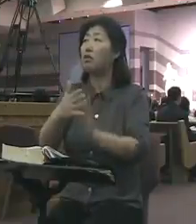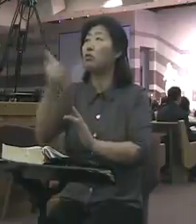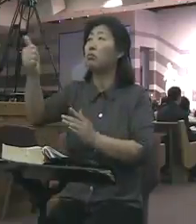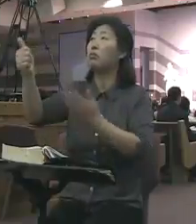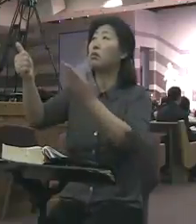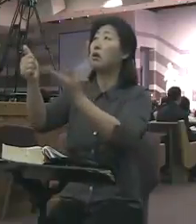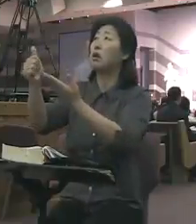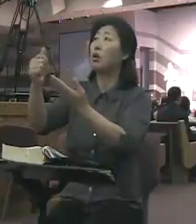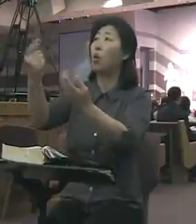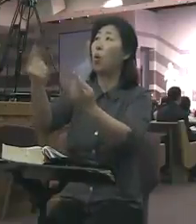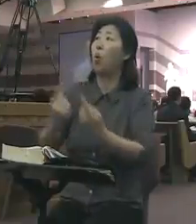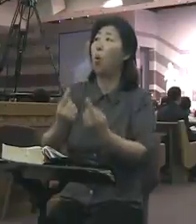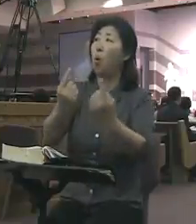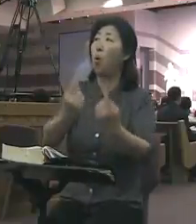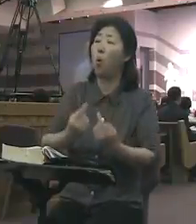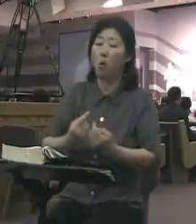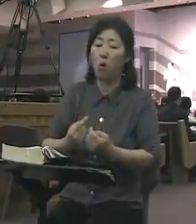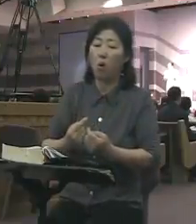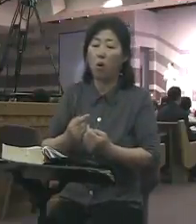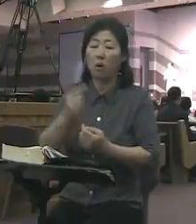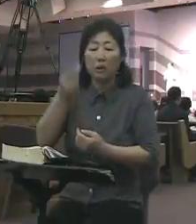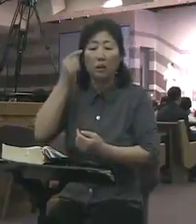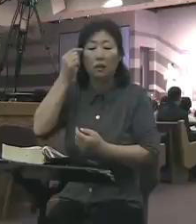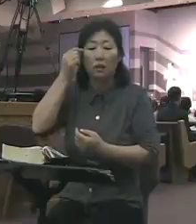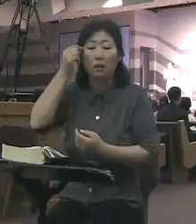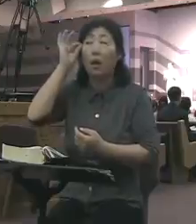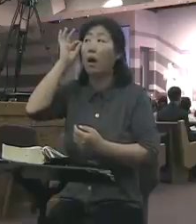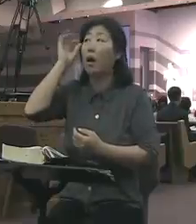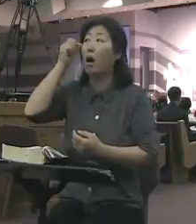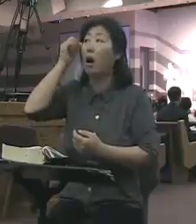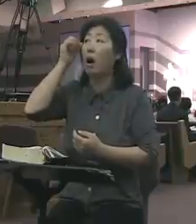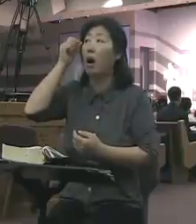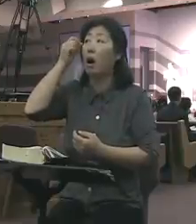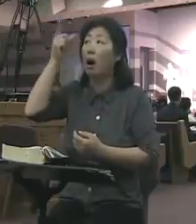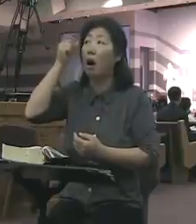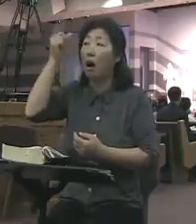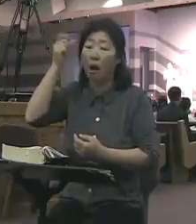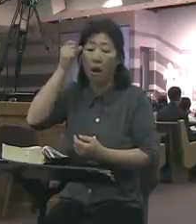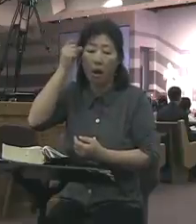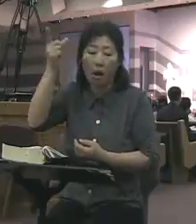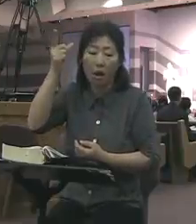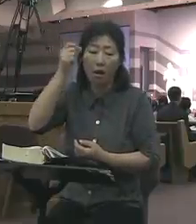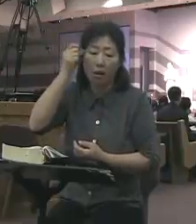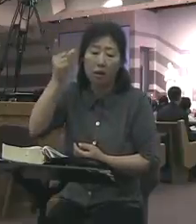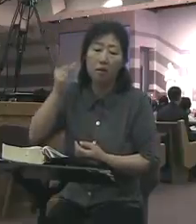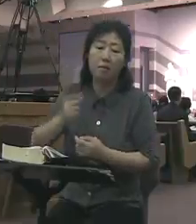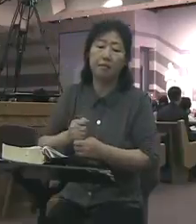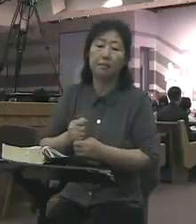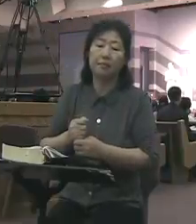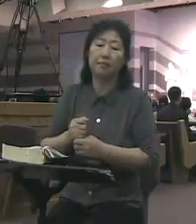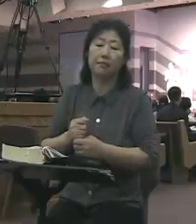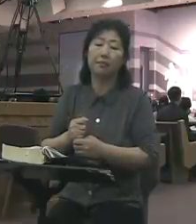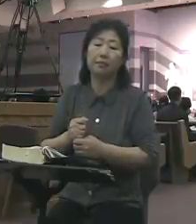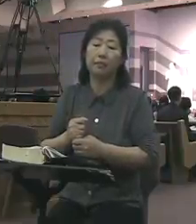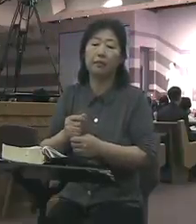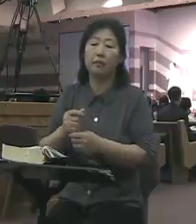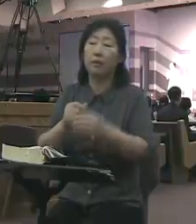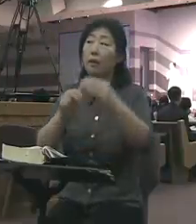캐치해야, 이것을 깨달아야 우리 신앙, 우리 기독교 믿음을 에센스를 캐치합니다. 수고하고